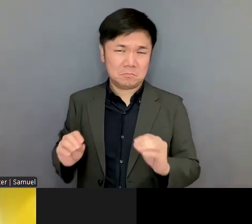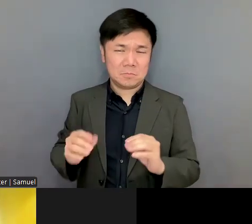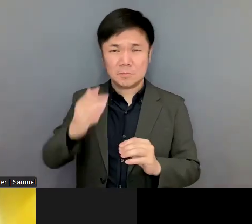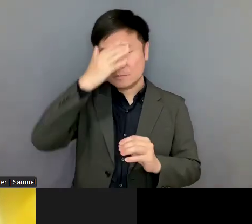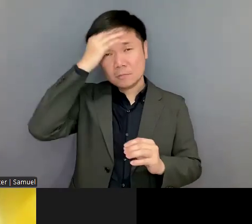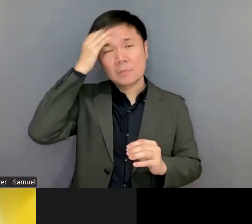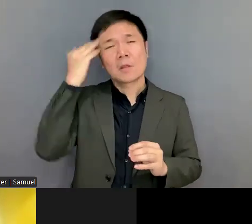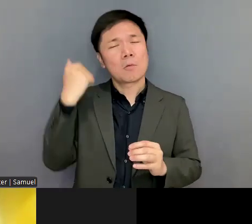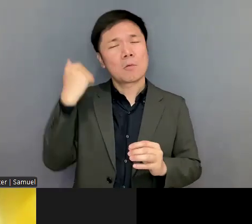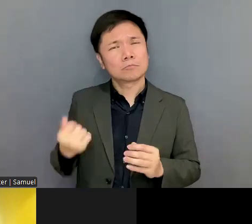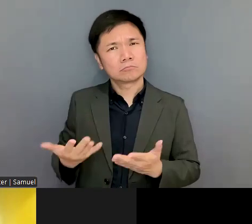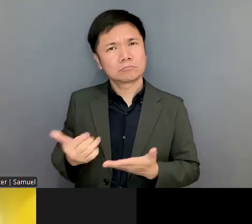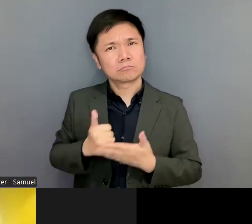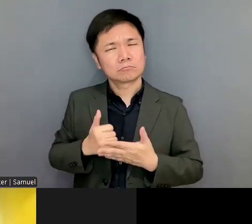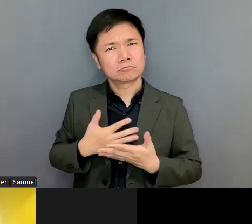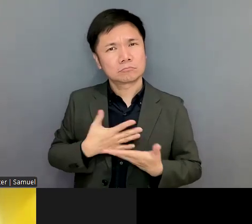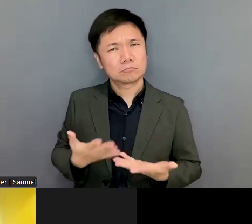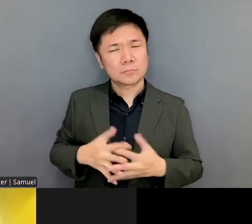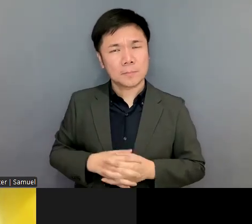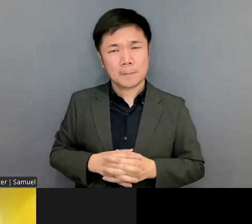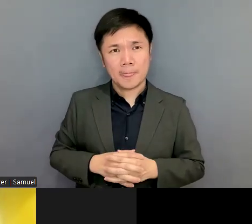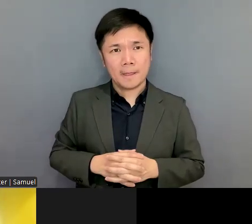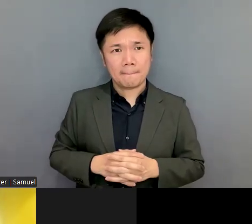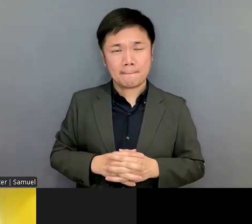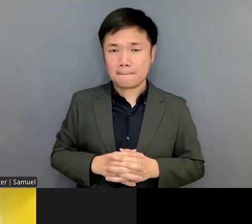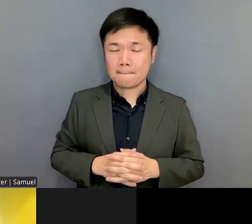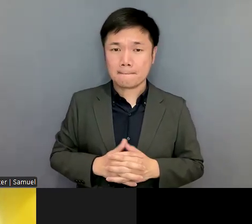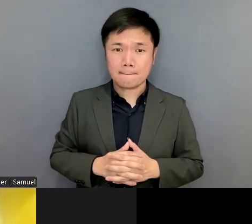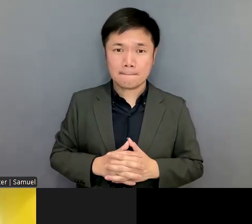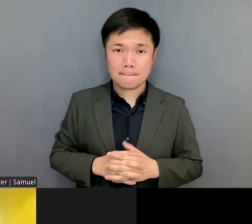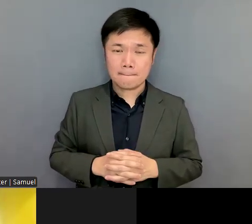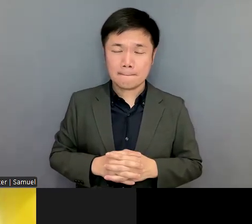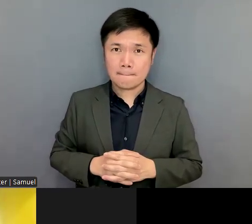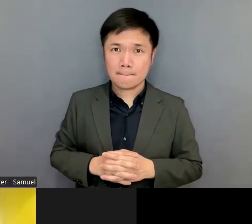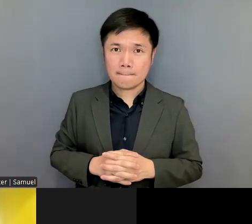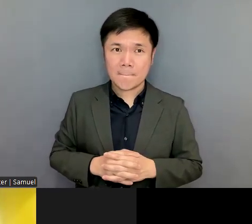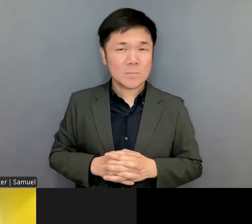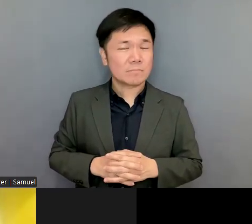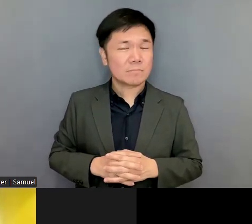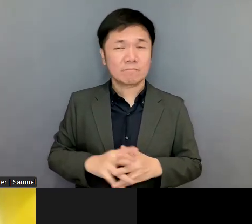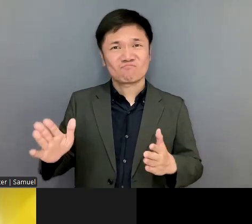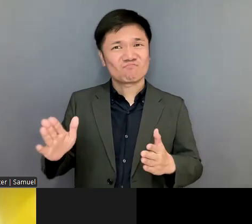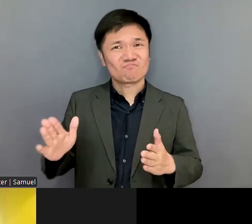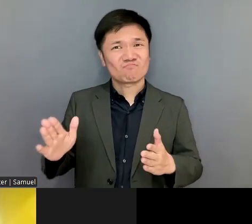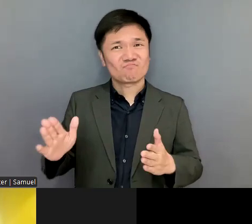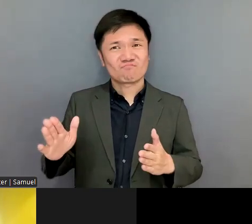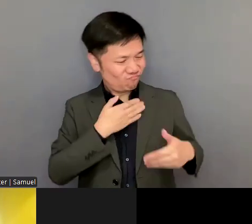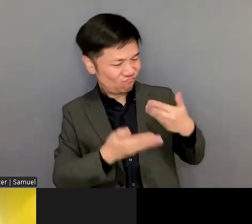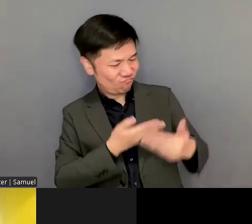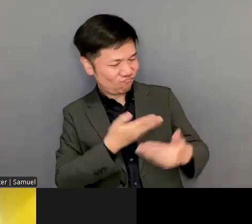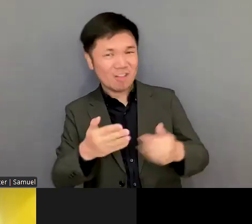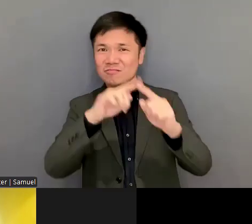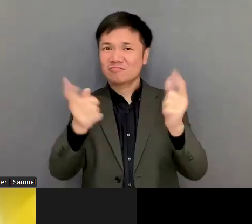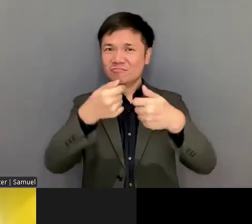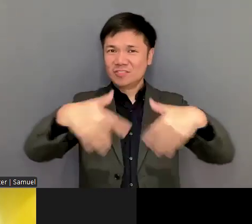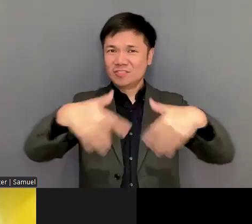a nuestro sistema normativo We are actually tradicional y facing claro, a al acotar traditional toda normative la system, cuestión interna, pues obviamente nosotros